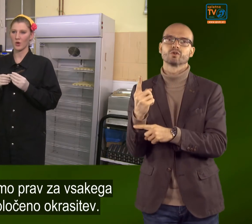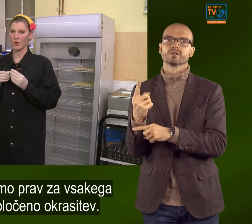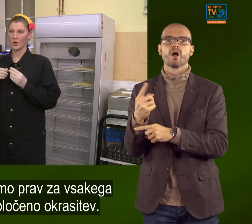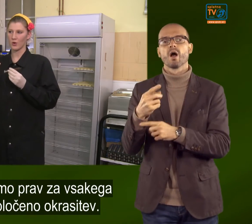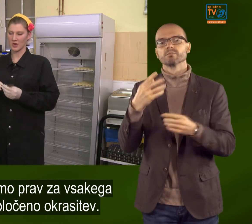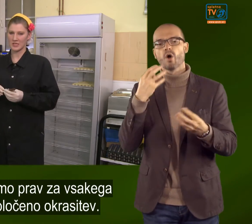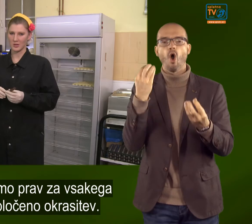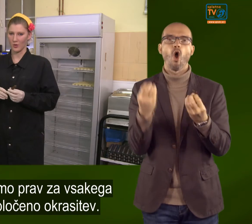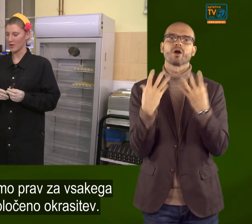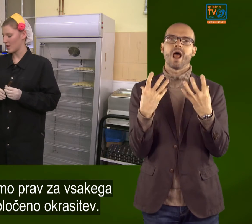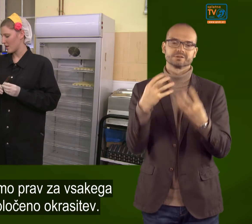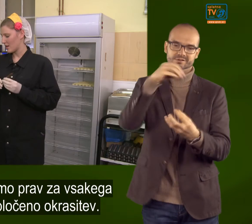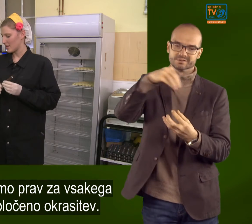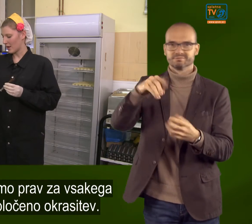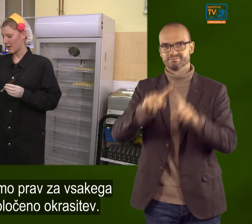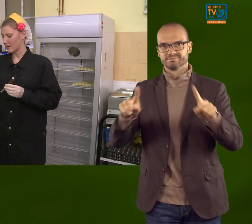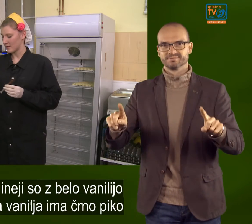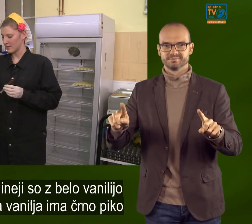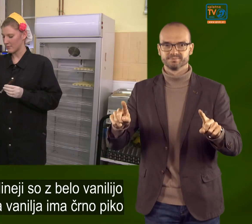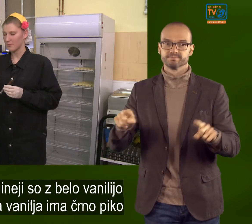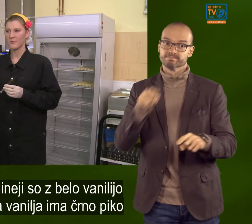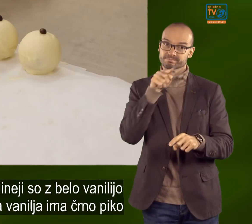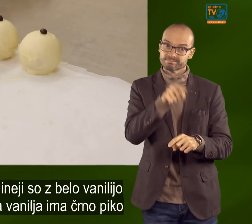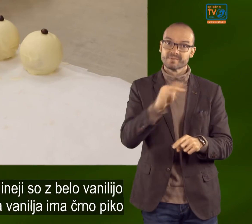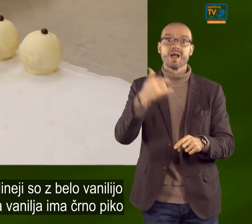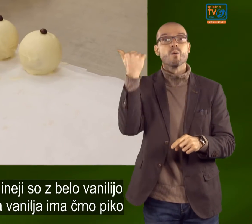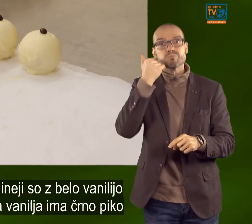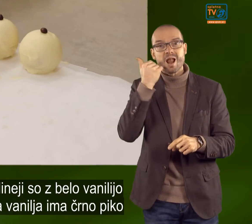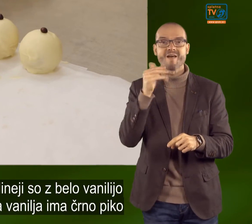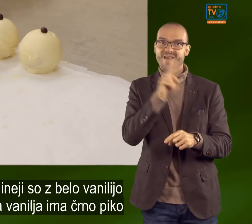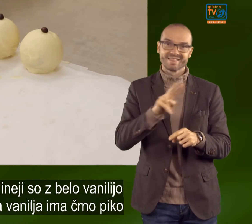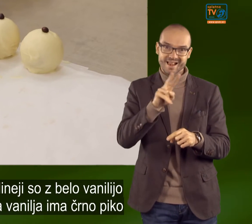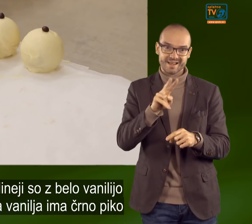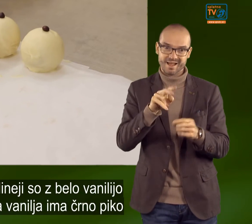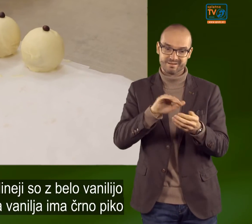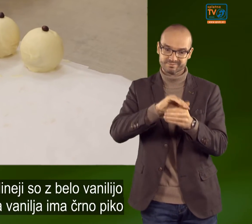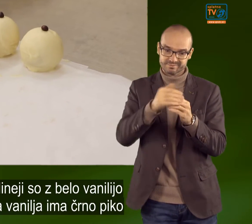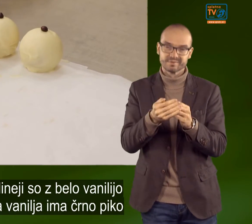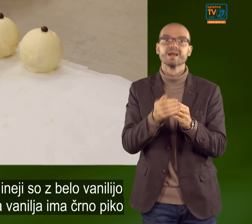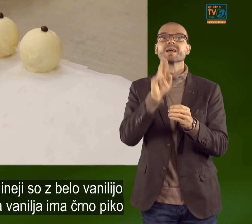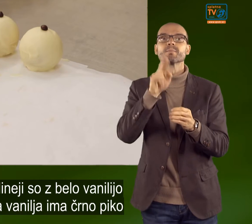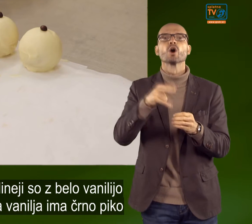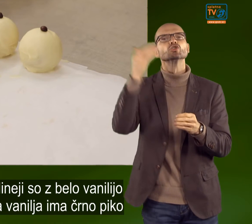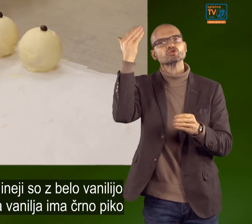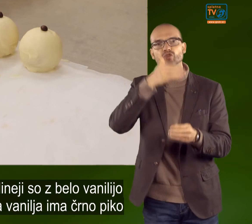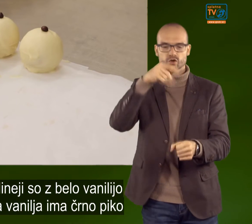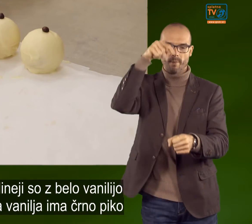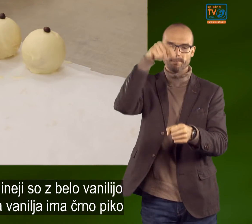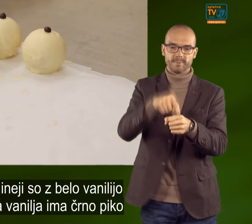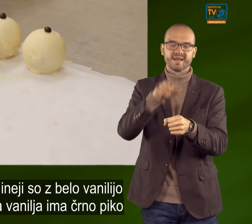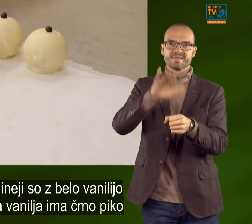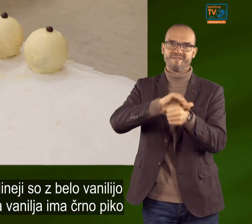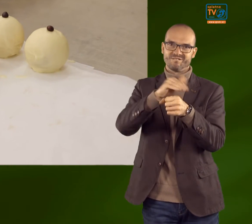določeno okrasitev. Ta pralina je bela vanilija in bela vanilija ima